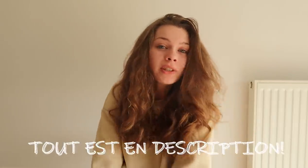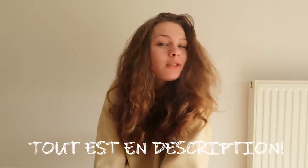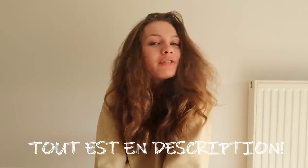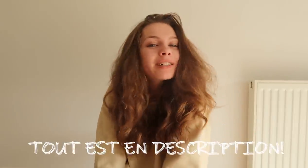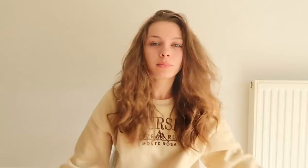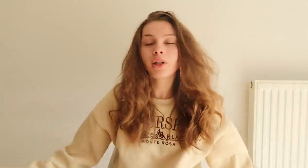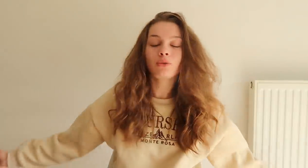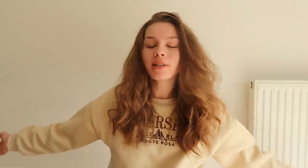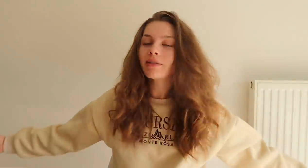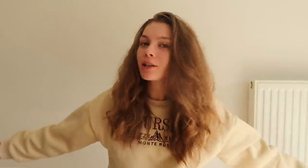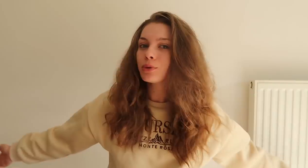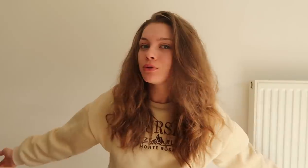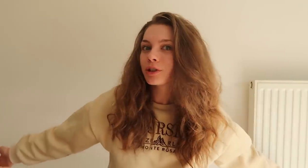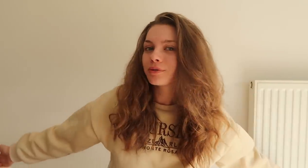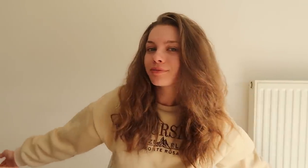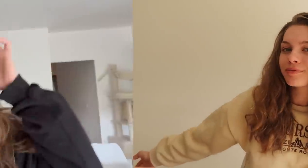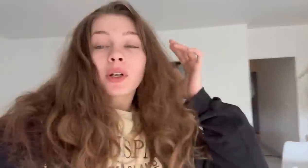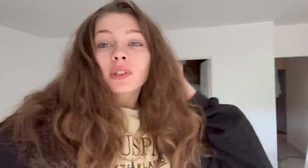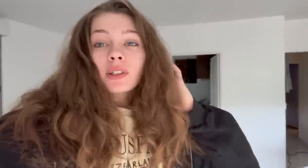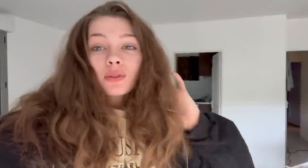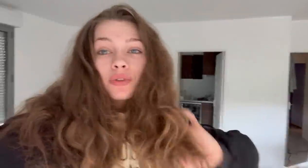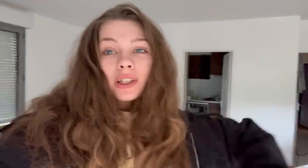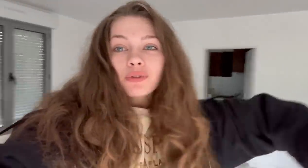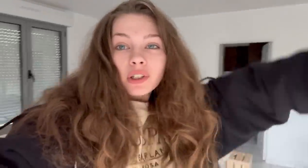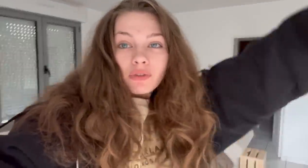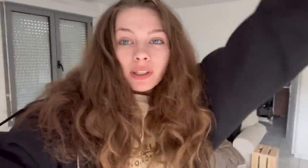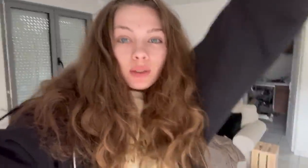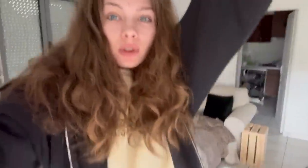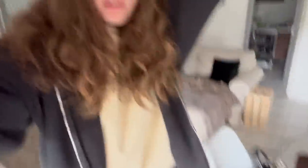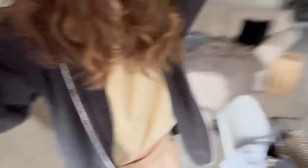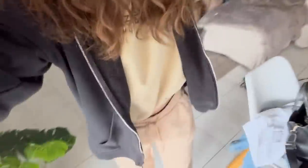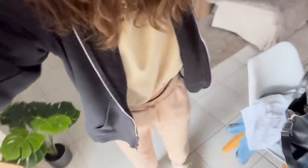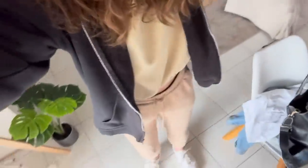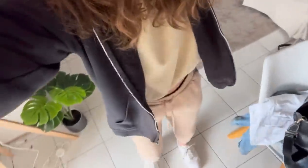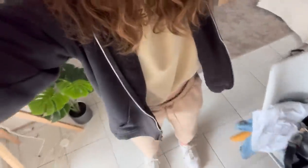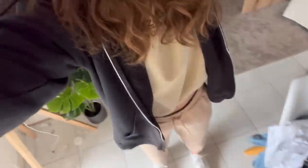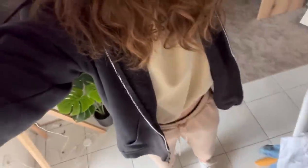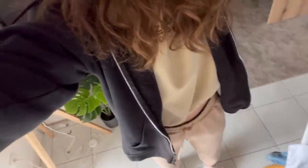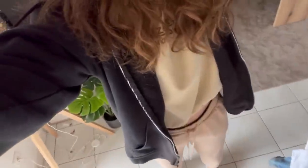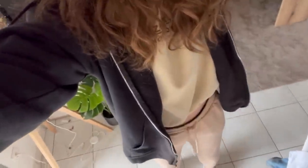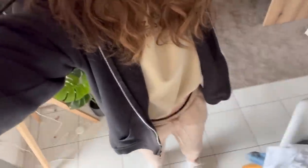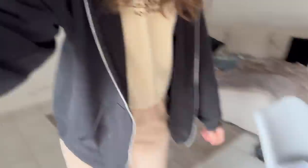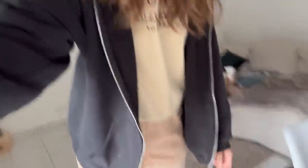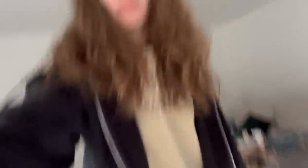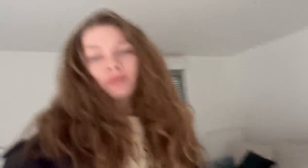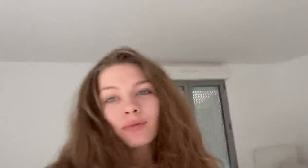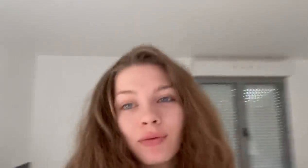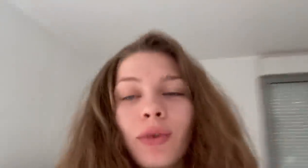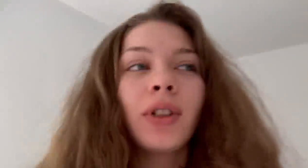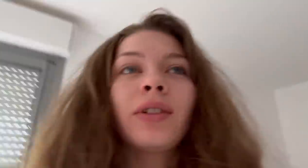qui t'est offert. Bon, allez, je vous laisse avec la suite du vlog. N'oubliez qu'on est un jour férié, il faut que j'aille faire des courses. Regardez ma dégaine. Wesh, c'est